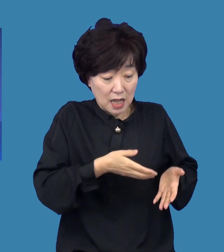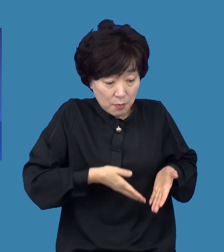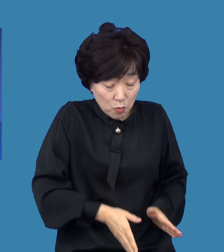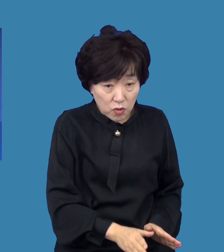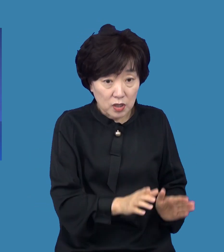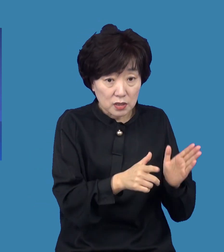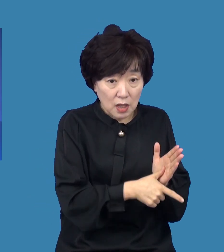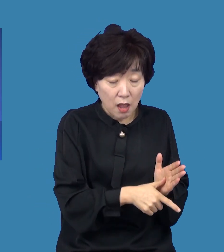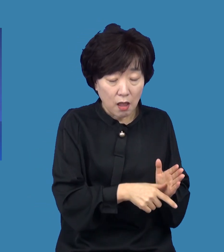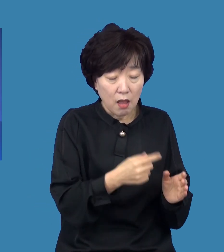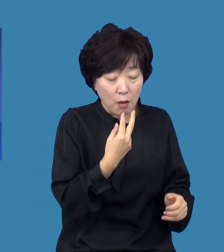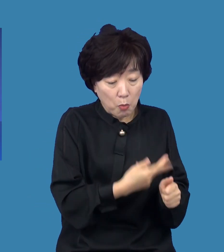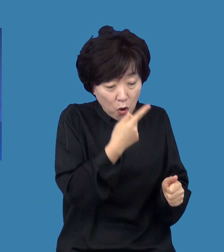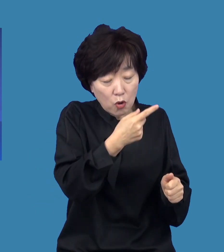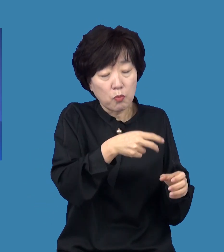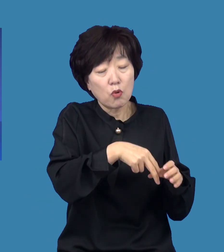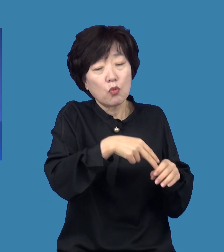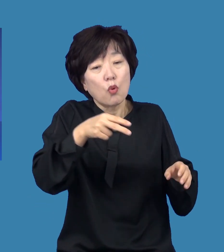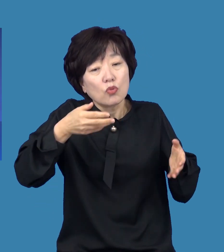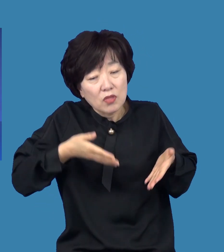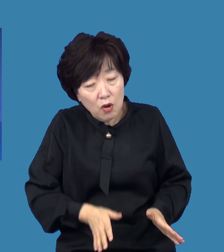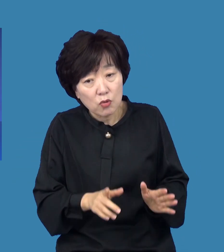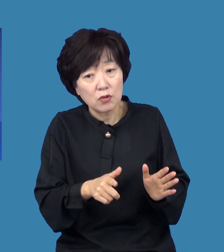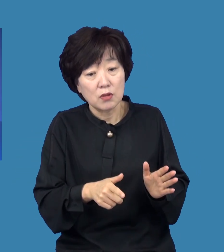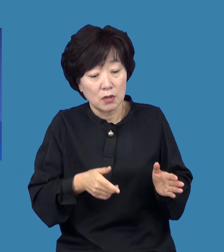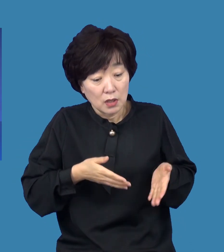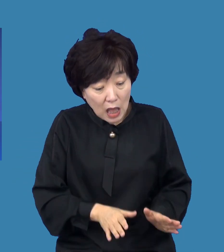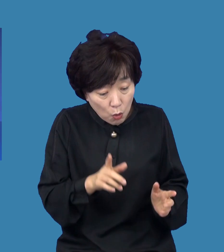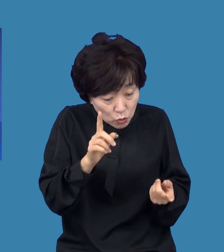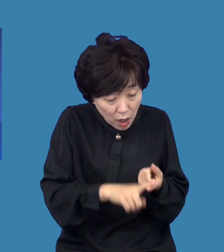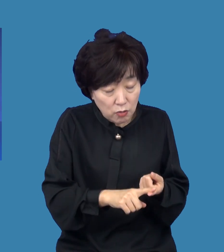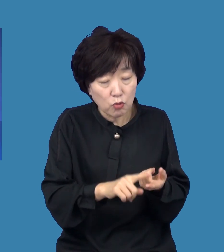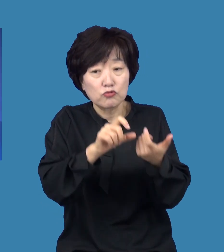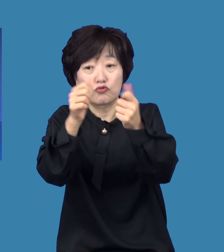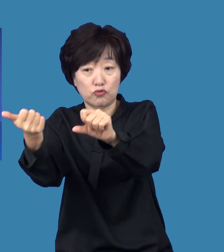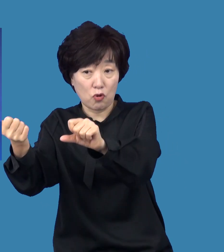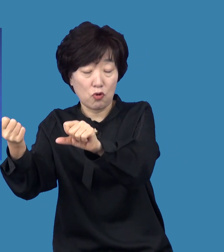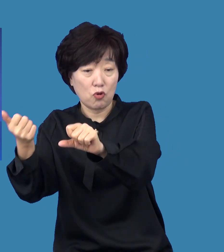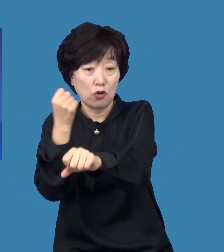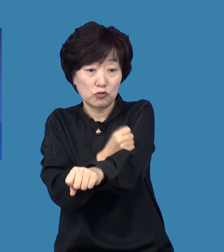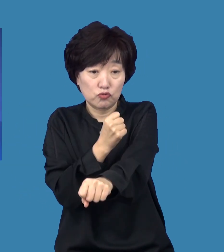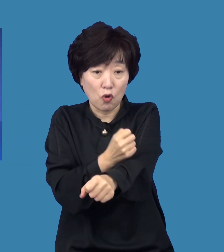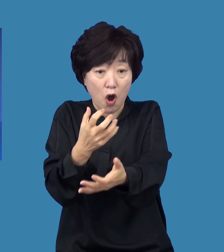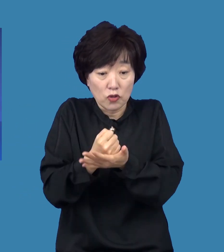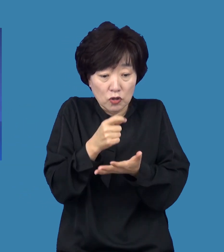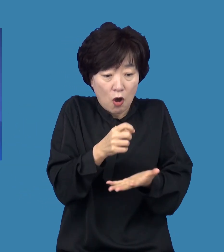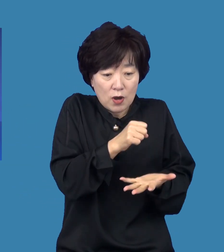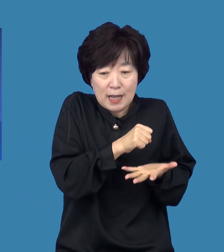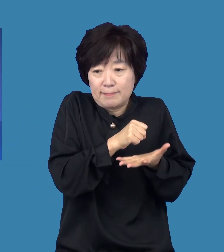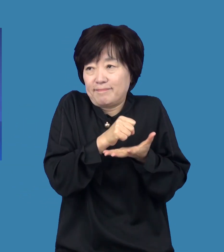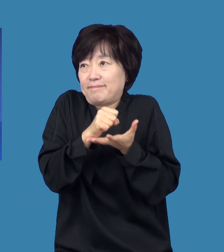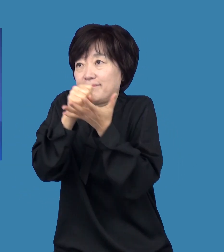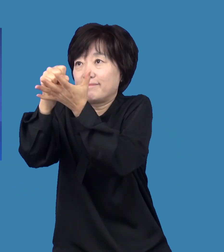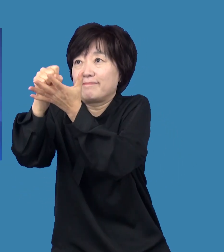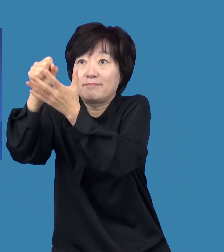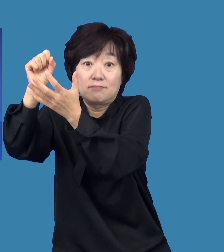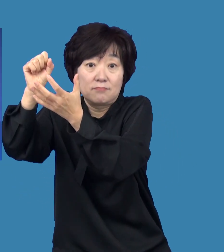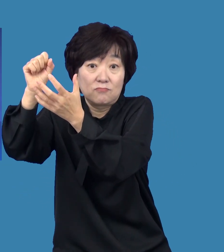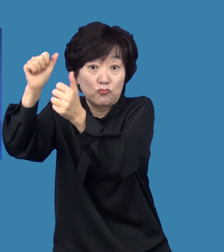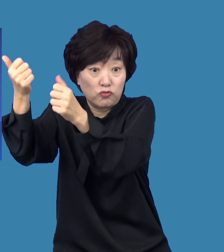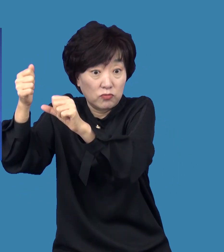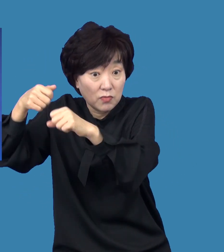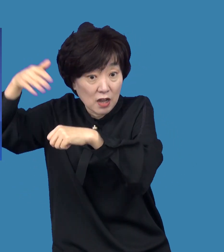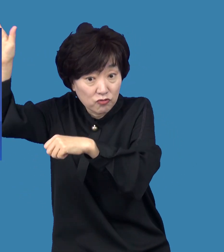벌거벗고 나왔은즉 그가 나온 대로 돌아가고 수고하여 얻은 것을 아무것도 자기 손에 가지고 가지 못하리니. 자, 여기